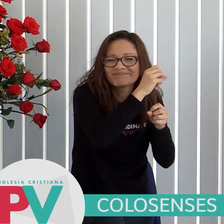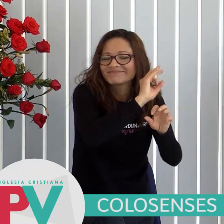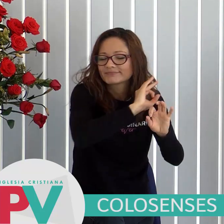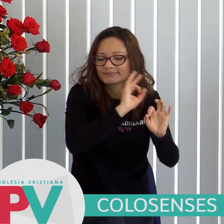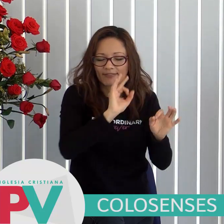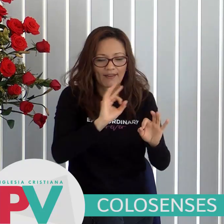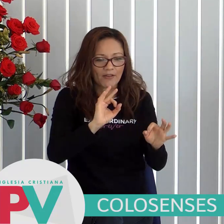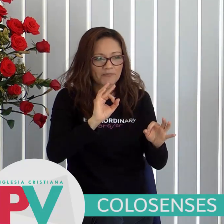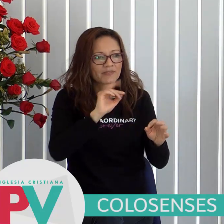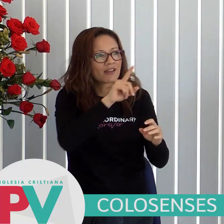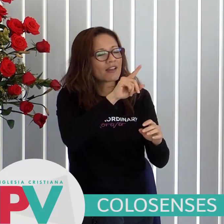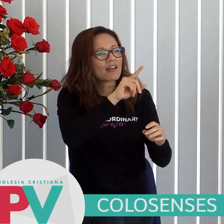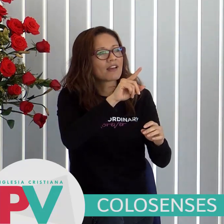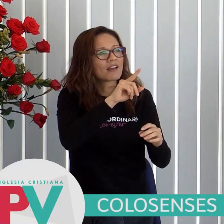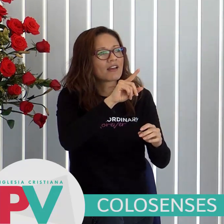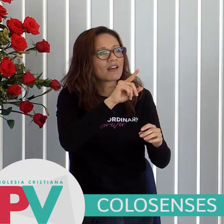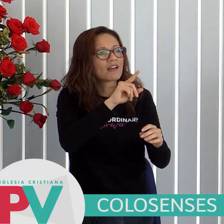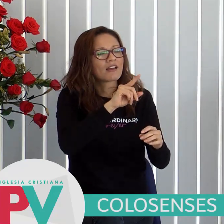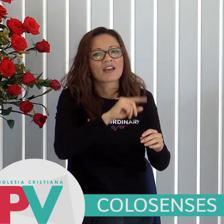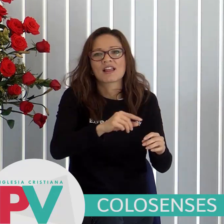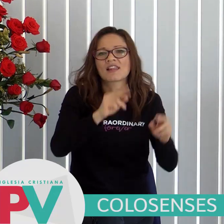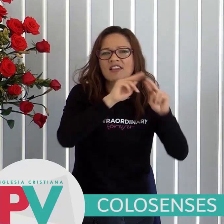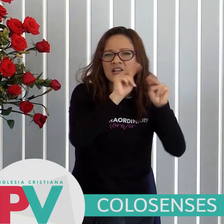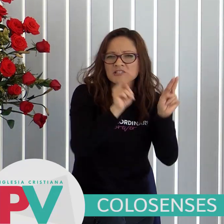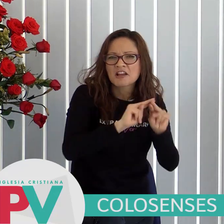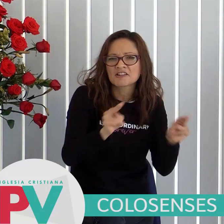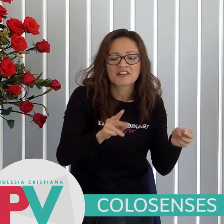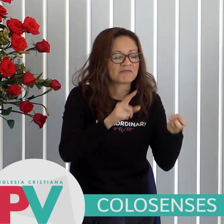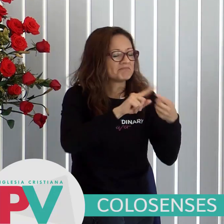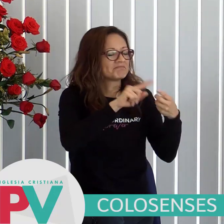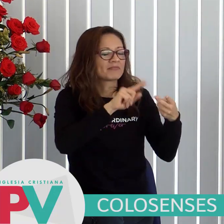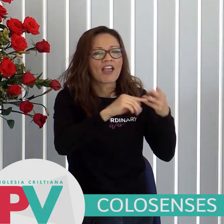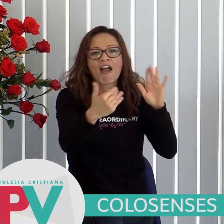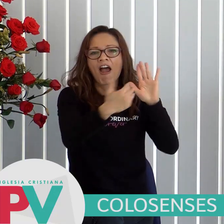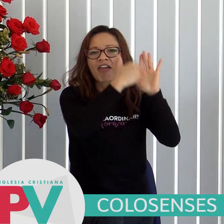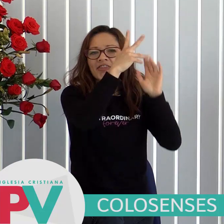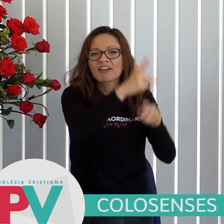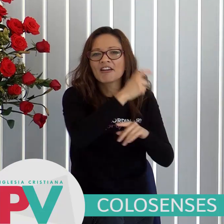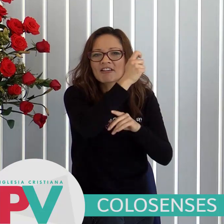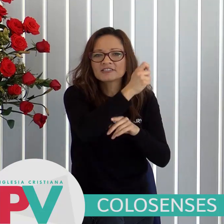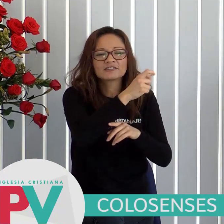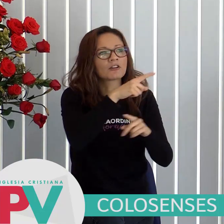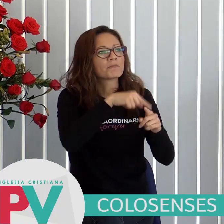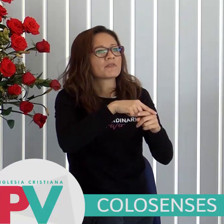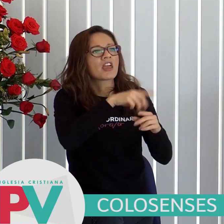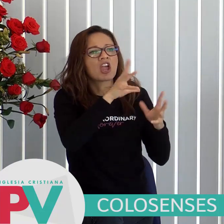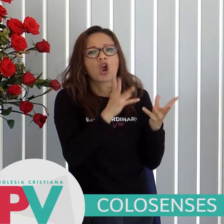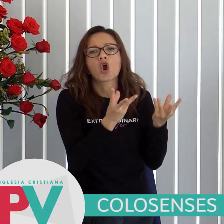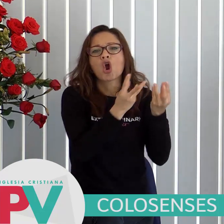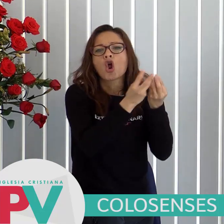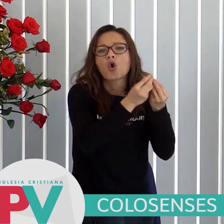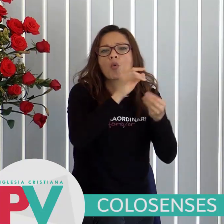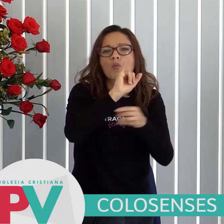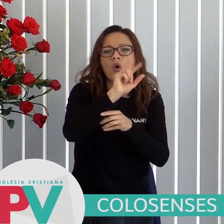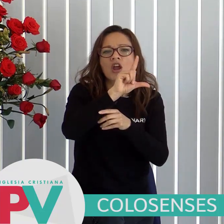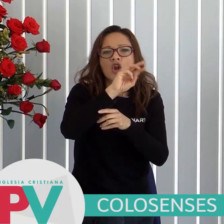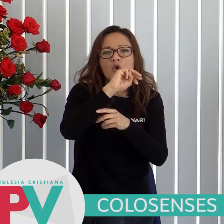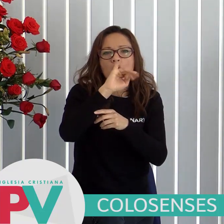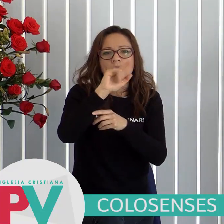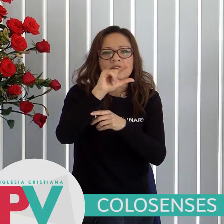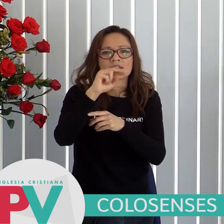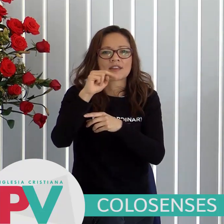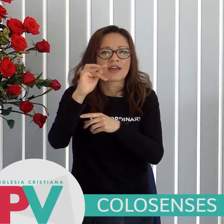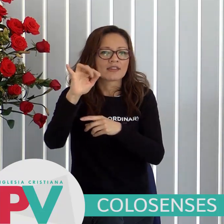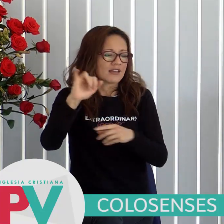las antenas 5G, en el anticristo, en los Illuminati, en los ovnis, en